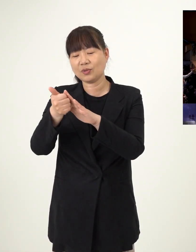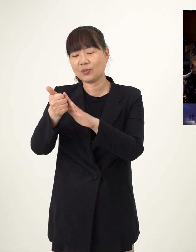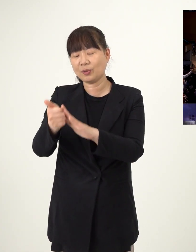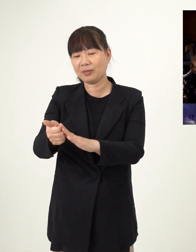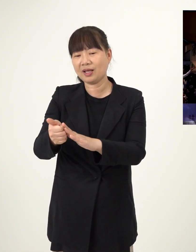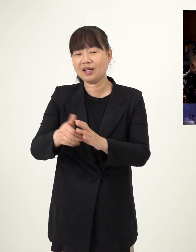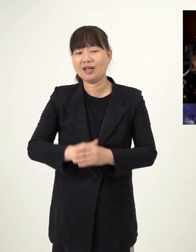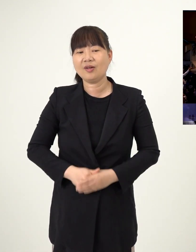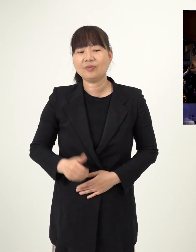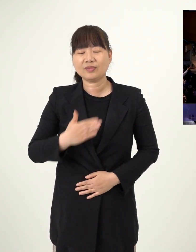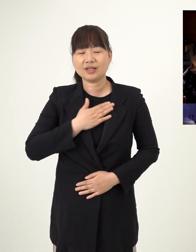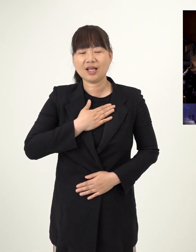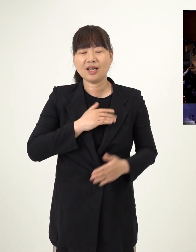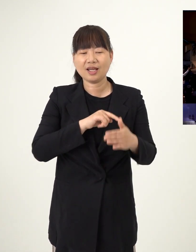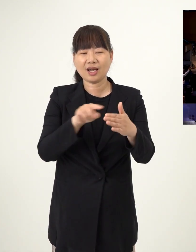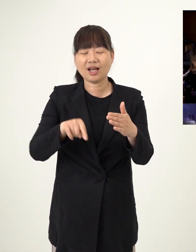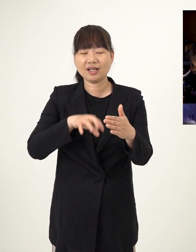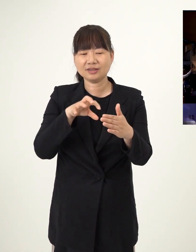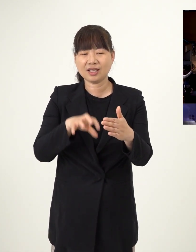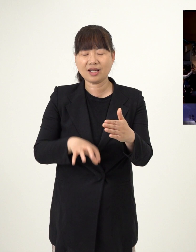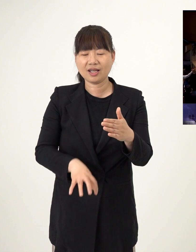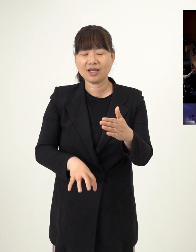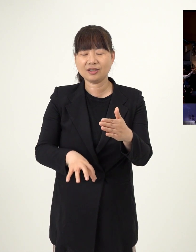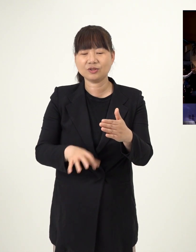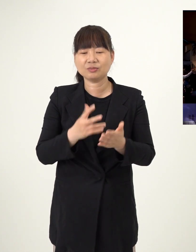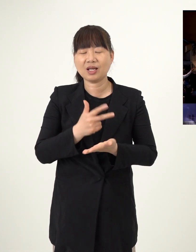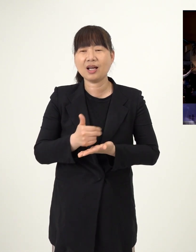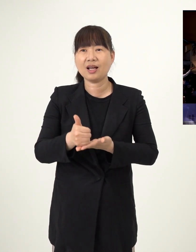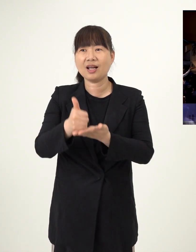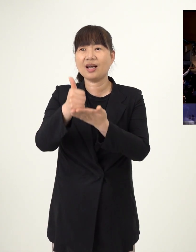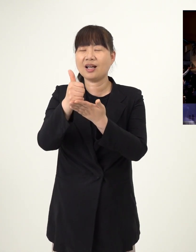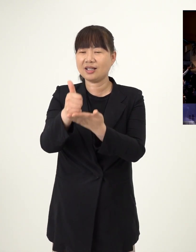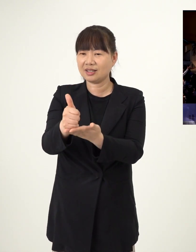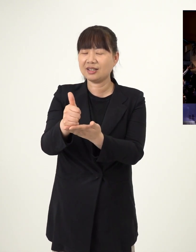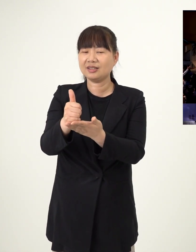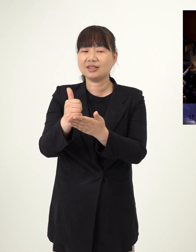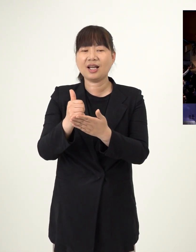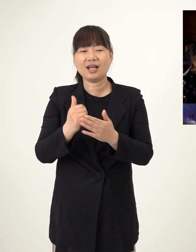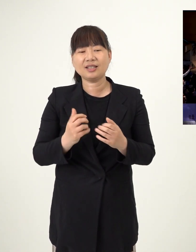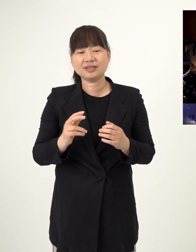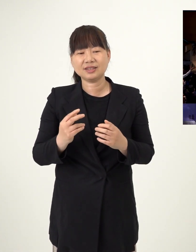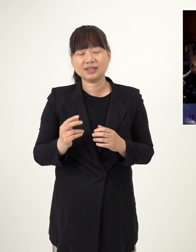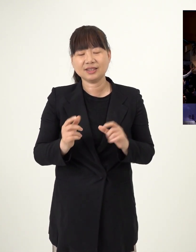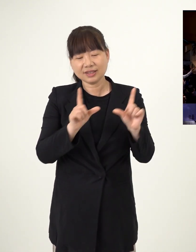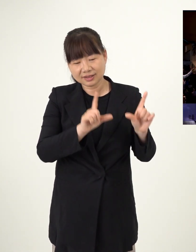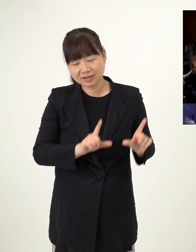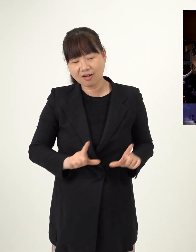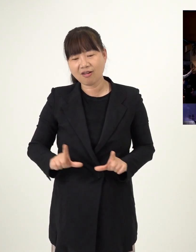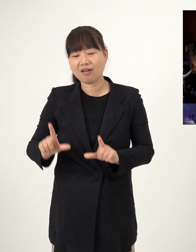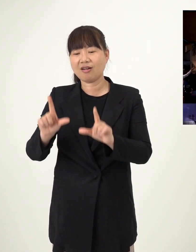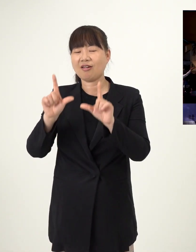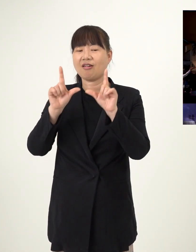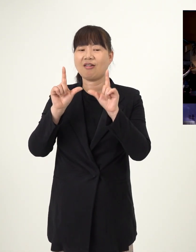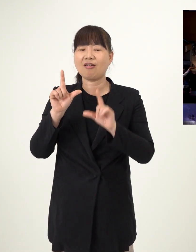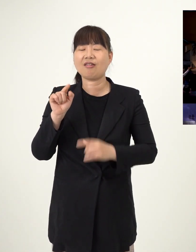십자가의 소망, 내 안에 주만 사시는